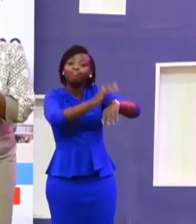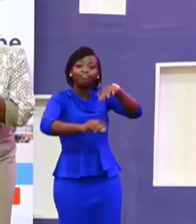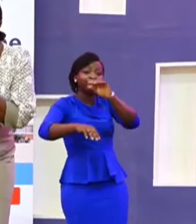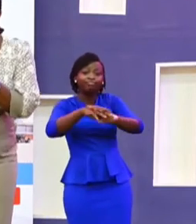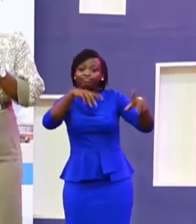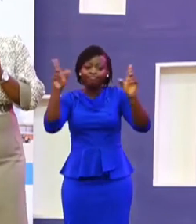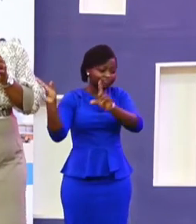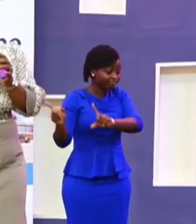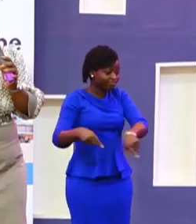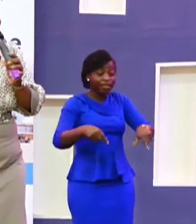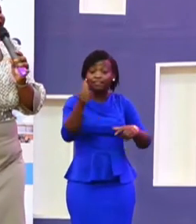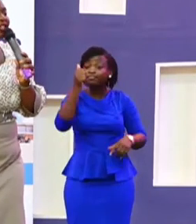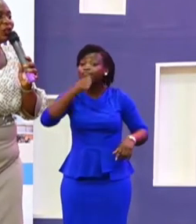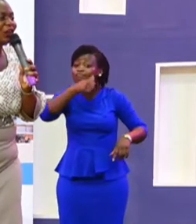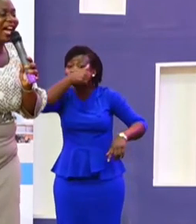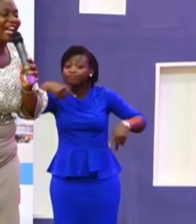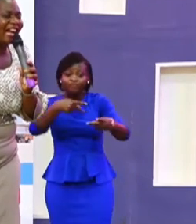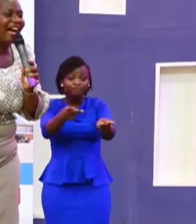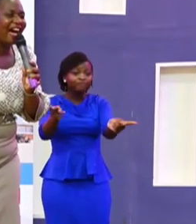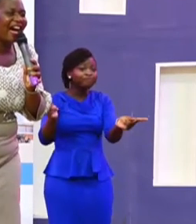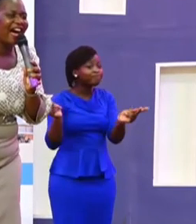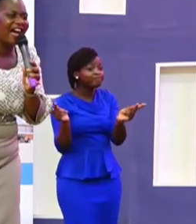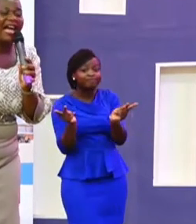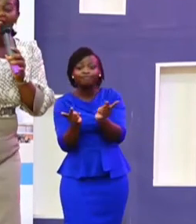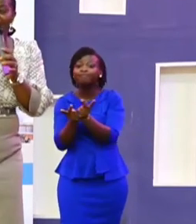yo Muchifote ya tulanga